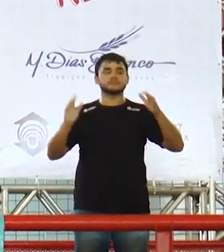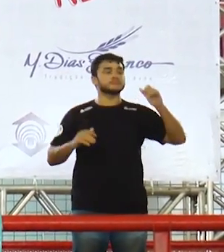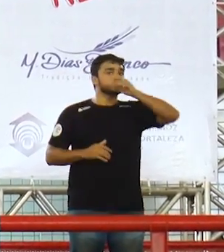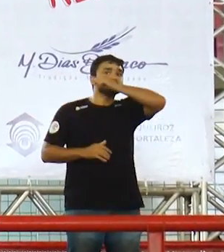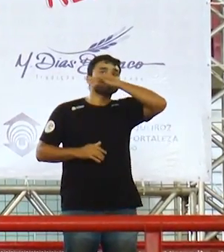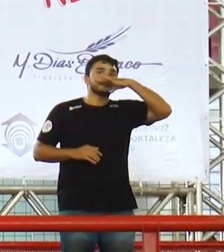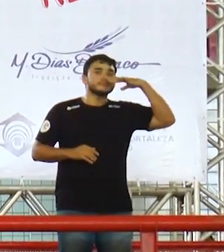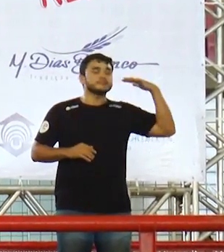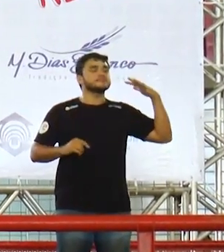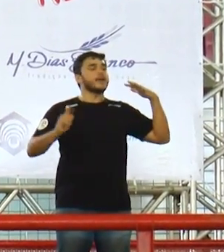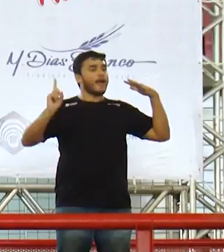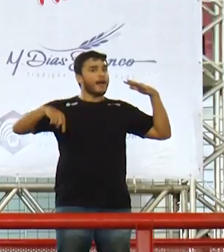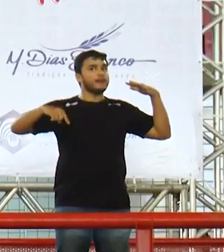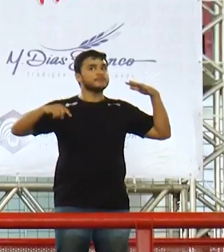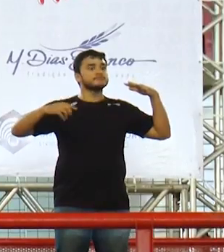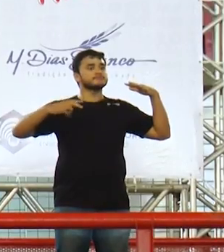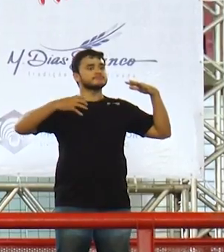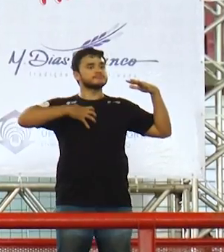cheiros comunicam,